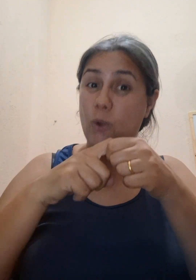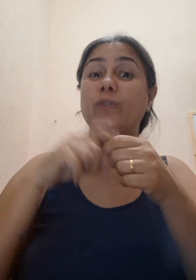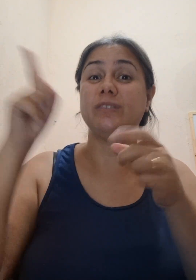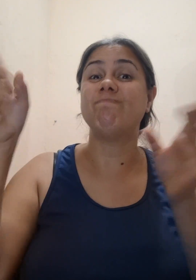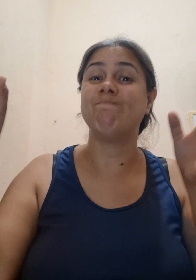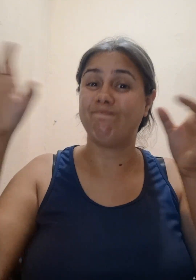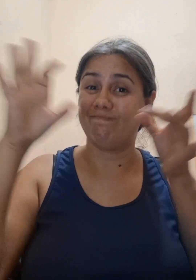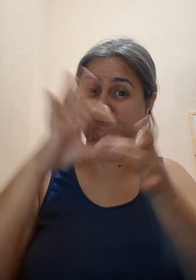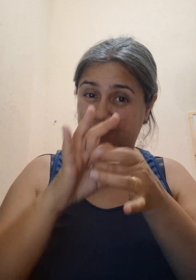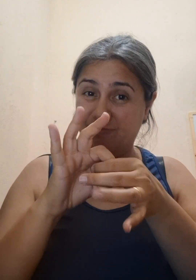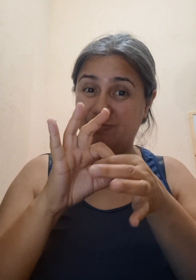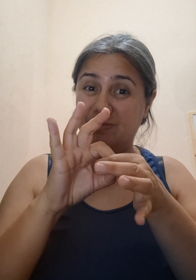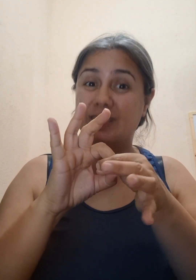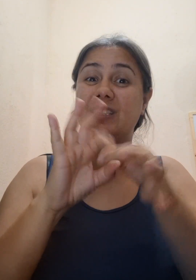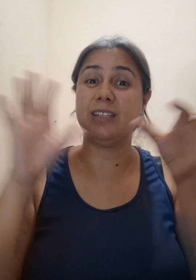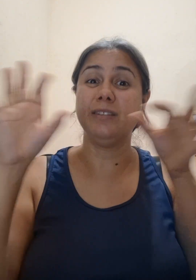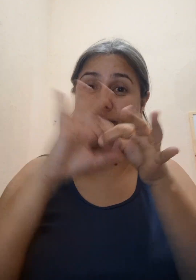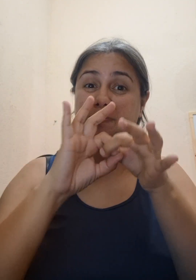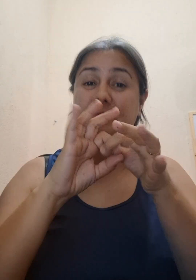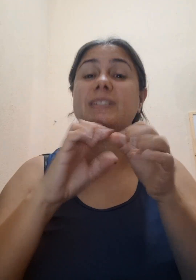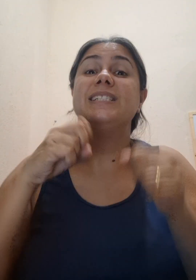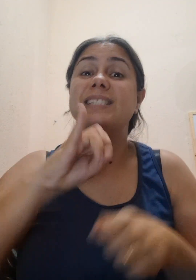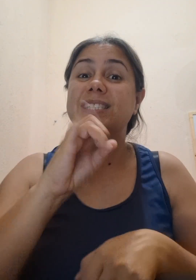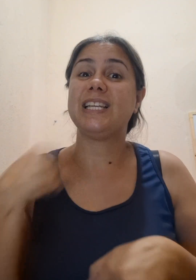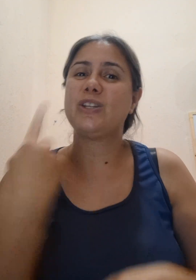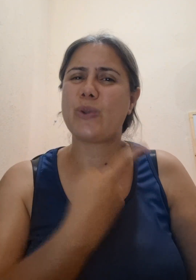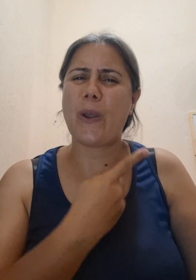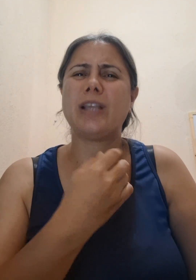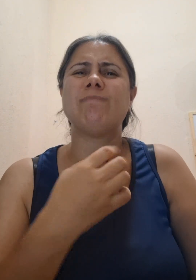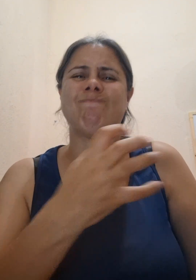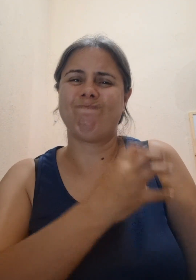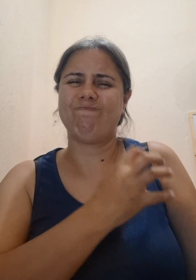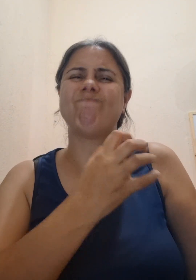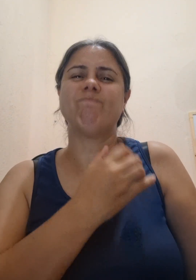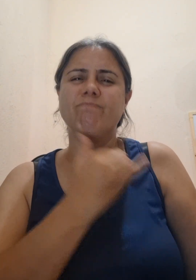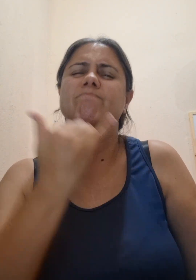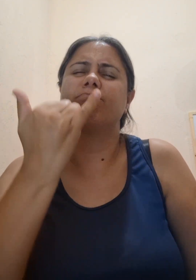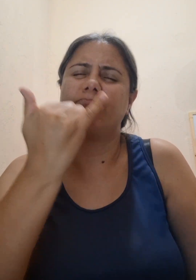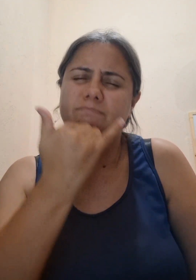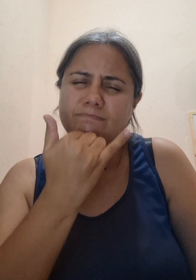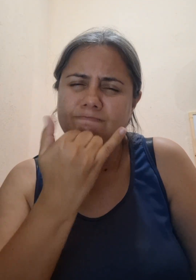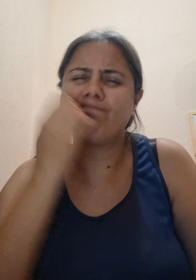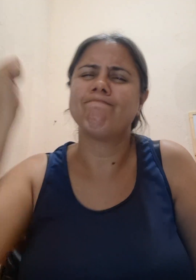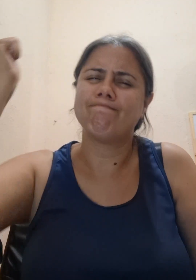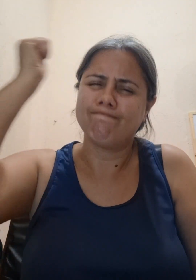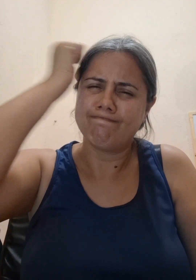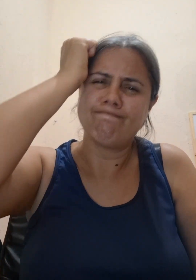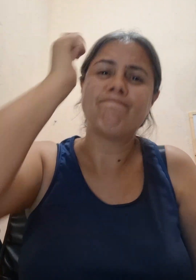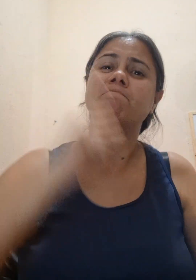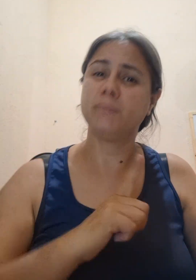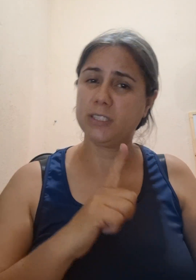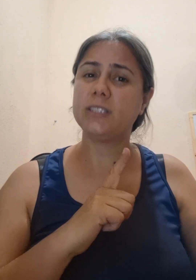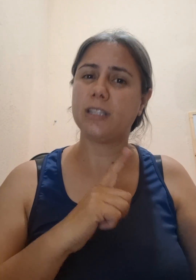se essa retomada com a aliança é se nós temos um